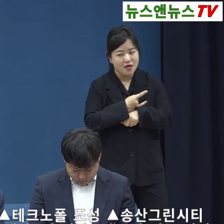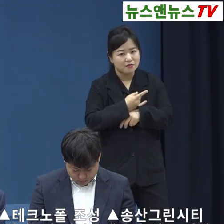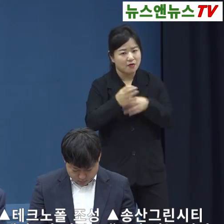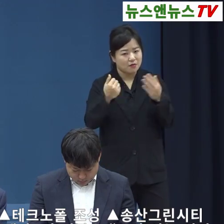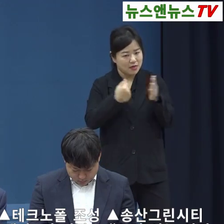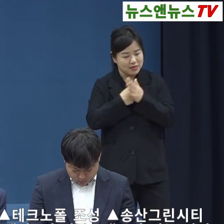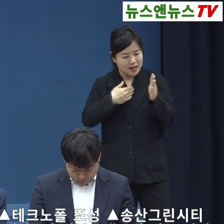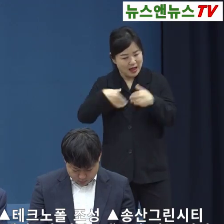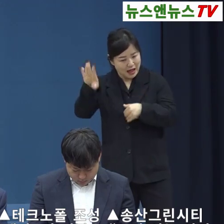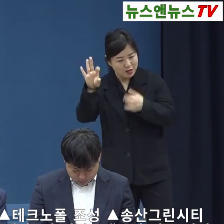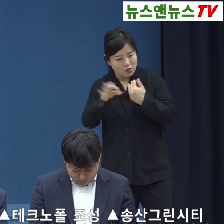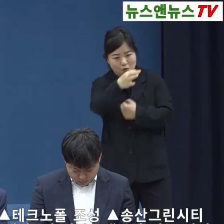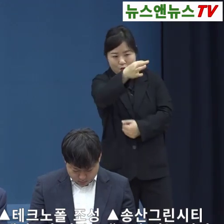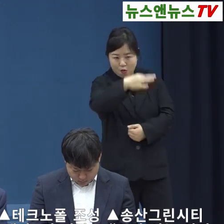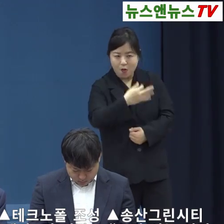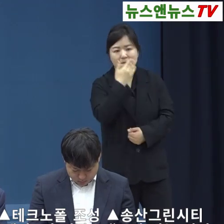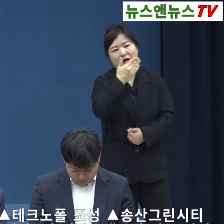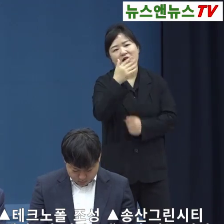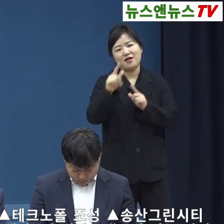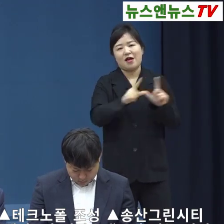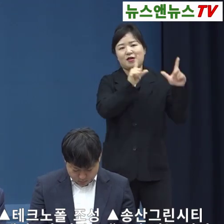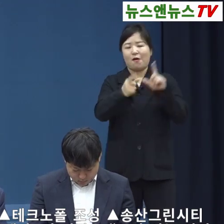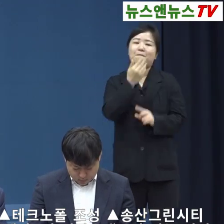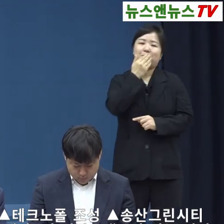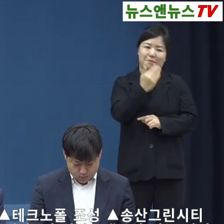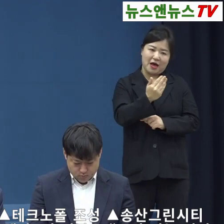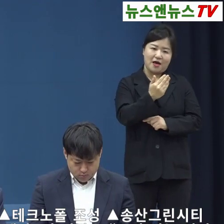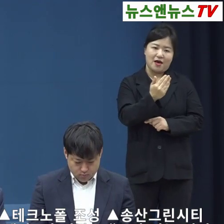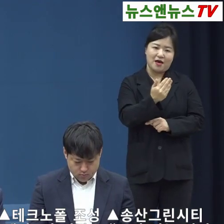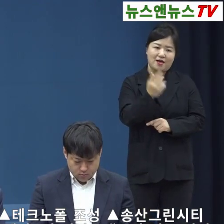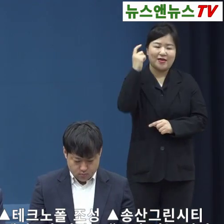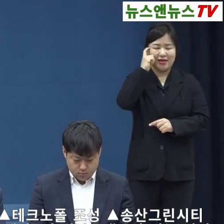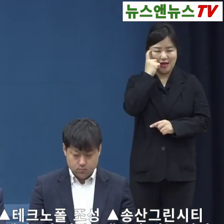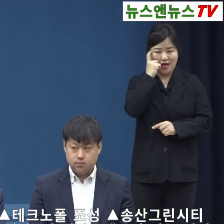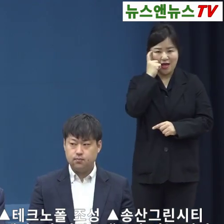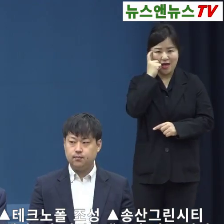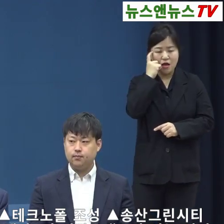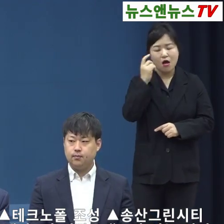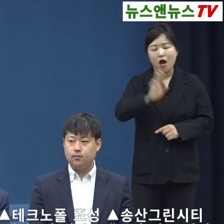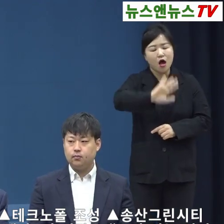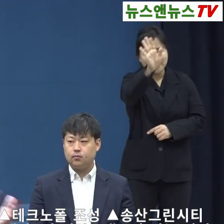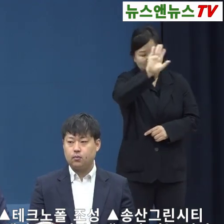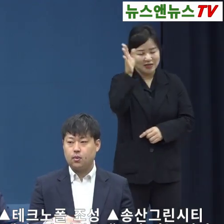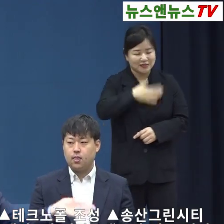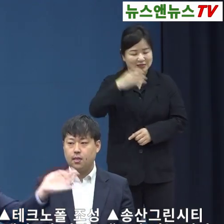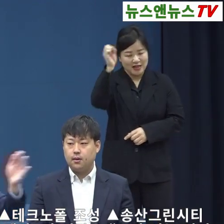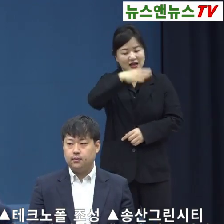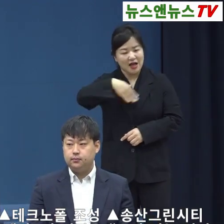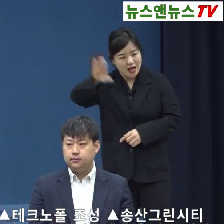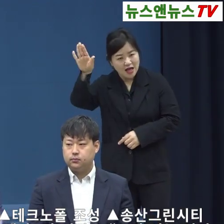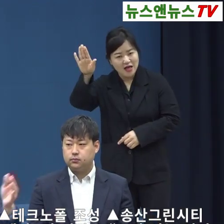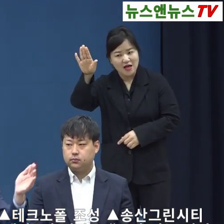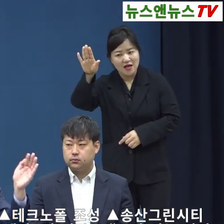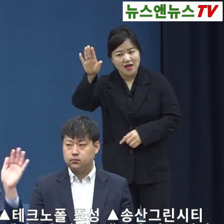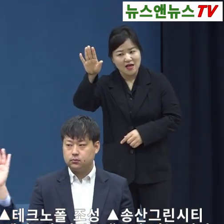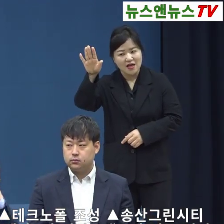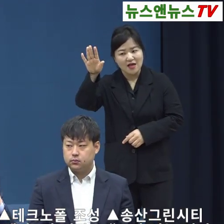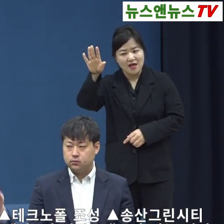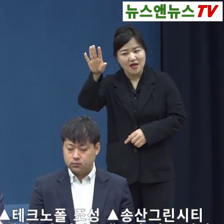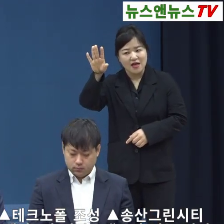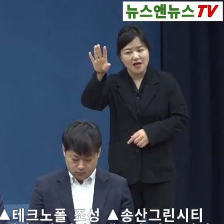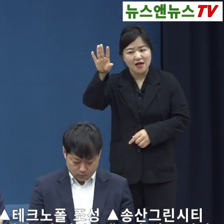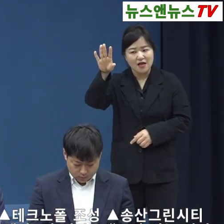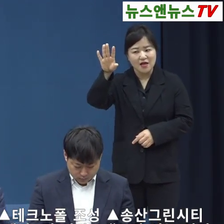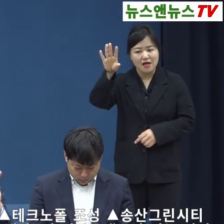공사로부터 내가 보증금을 받을 수 있을까 안심하고 살아도 되겠구나 하는 생각을 가질 수 있고 나 나가겠다 뭐 하면은 다른 전세를